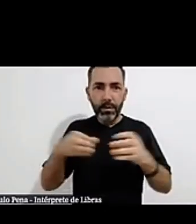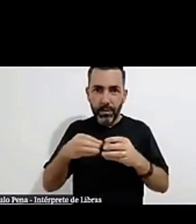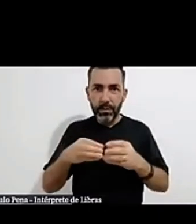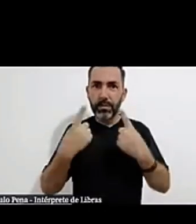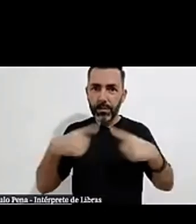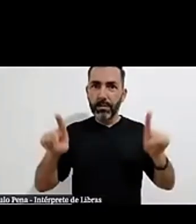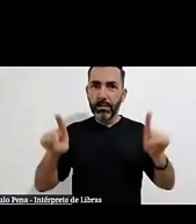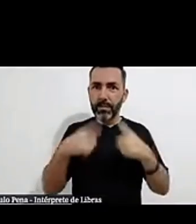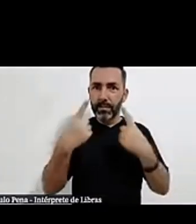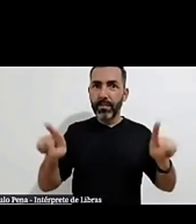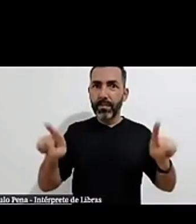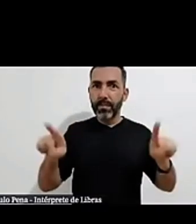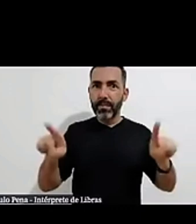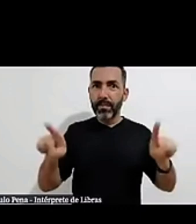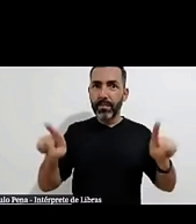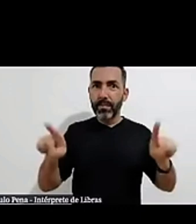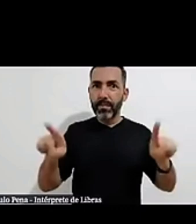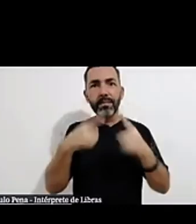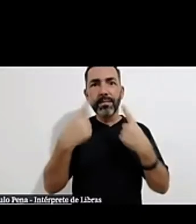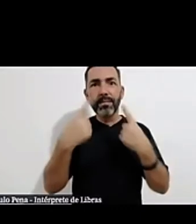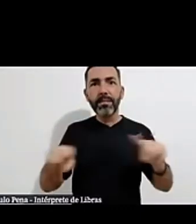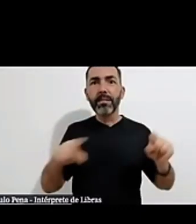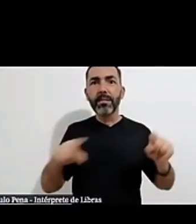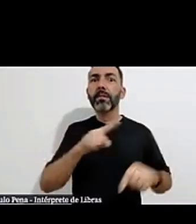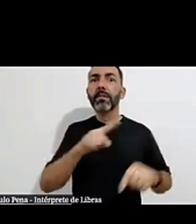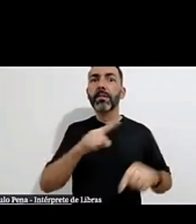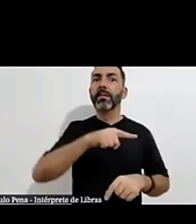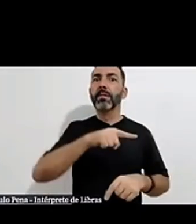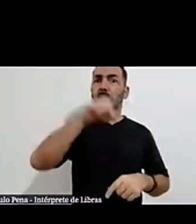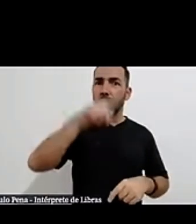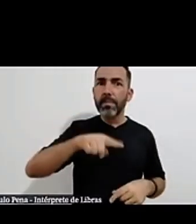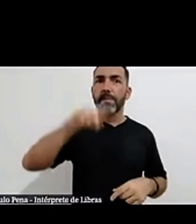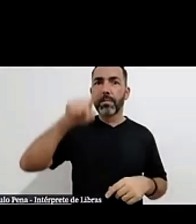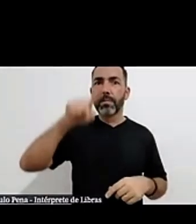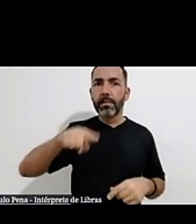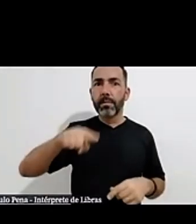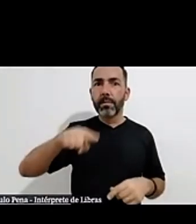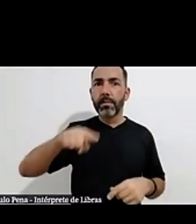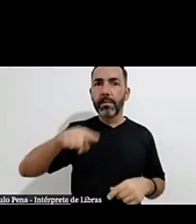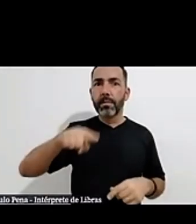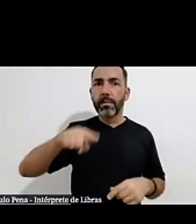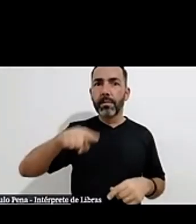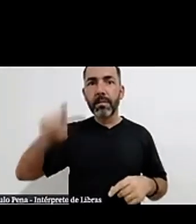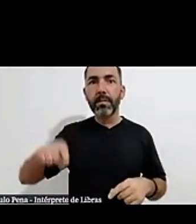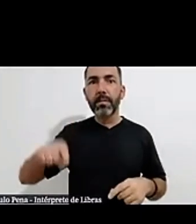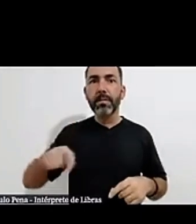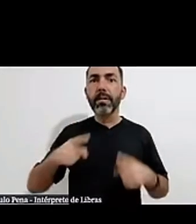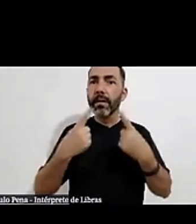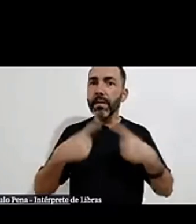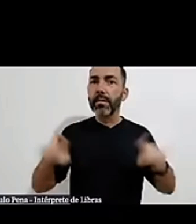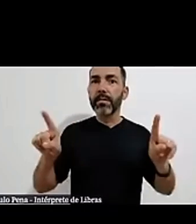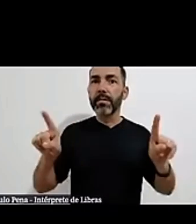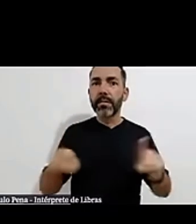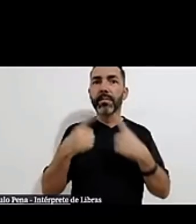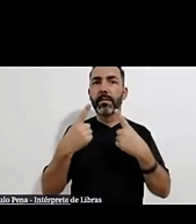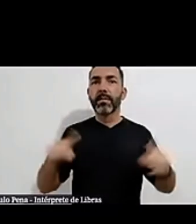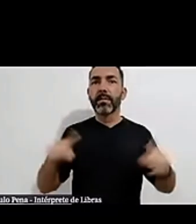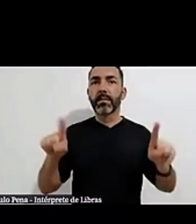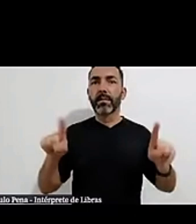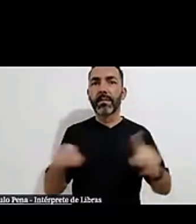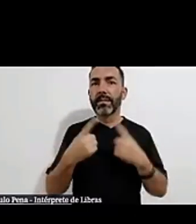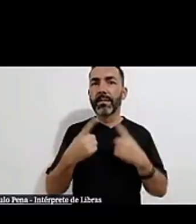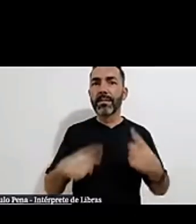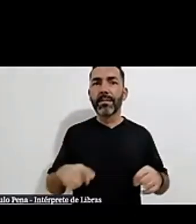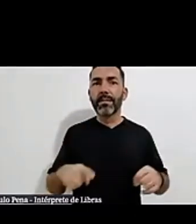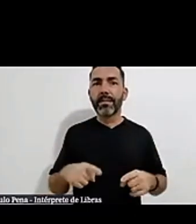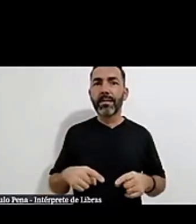bum, tum, bum, tum, bum, tum, bum. E essa música é mensagem para todo o nosso organismo. E a